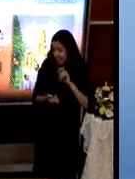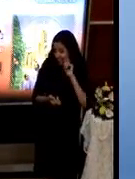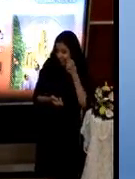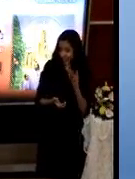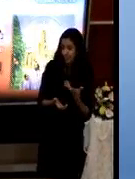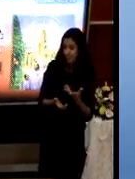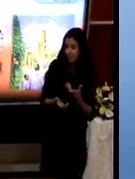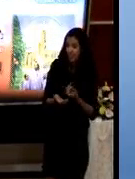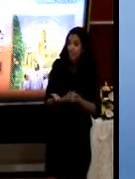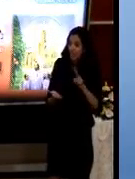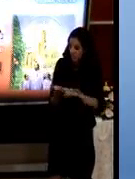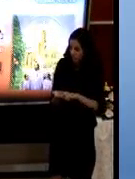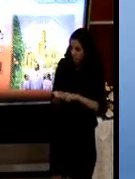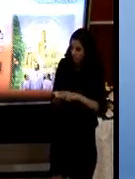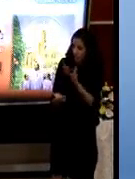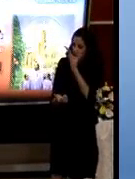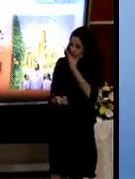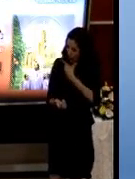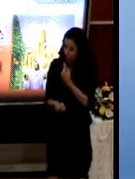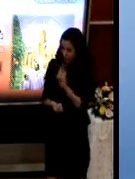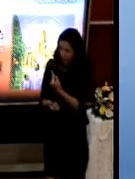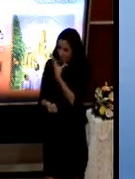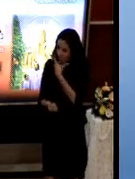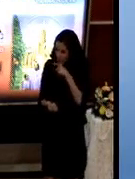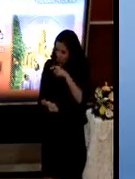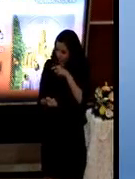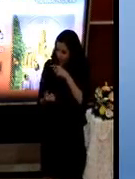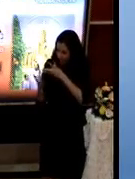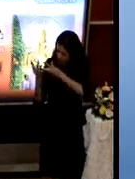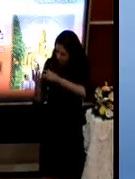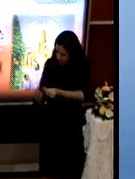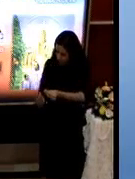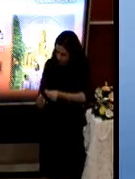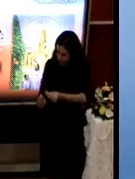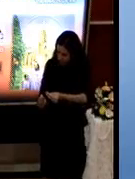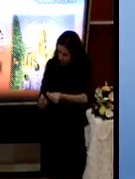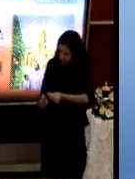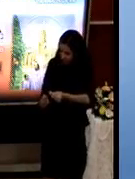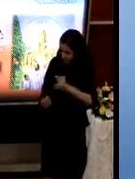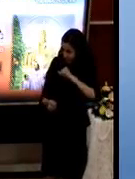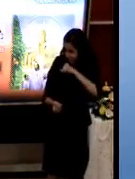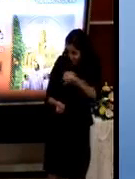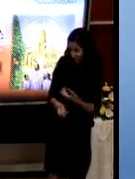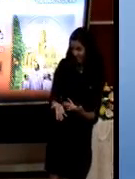Vamos a escucharlo otra vez. ¿Suplió Dios tus necesidades por descansar el sábado?